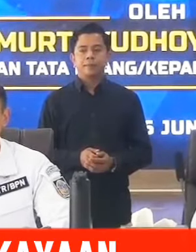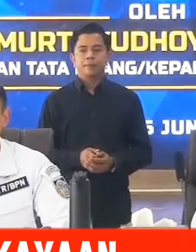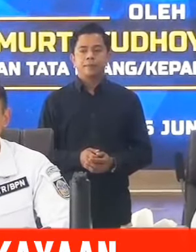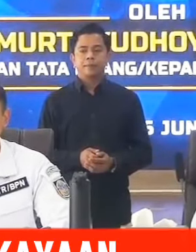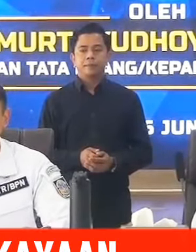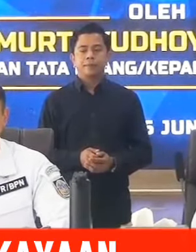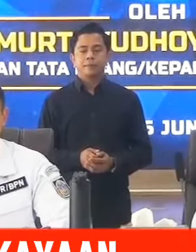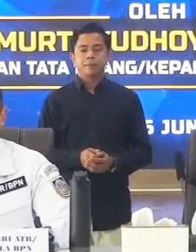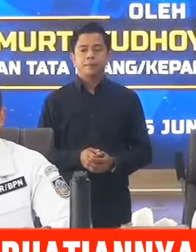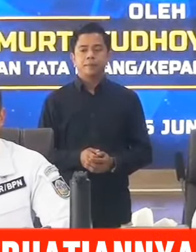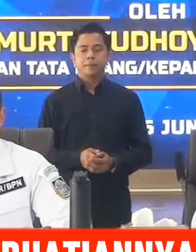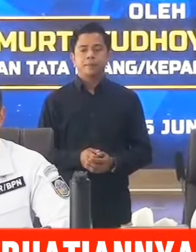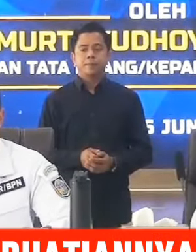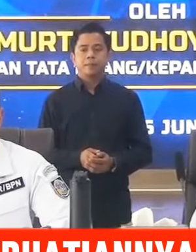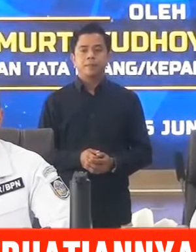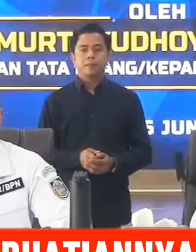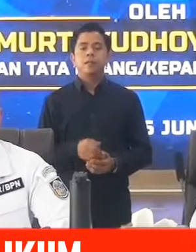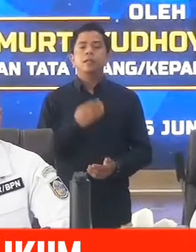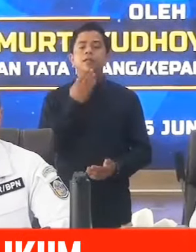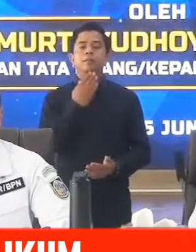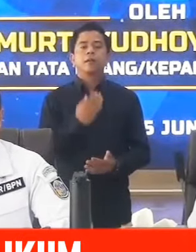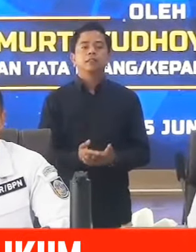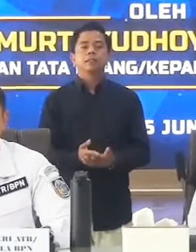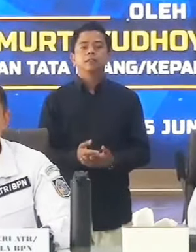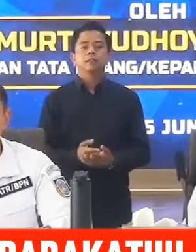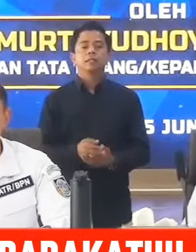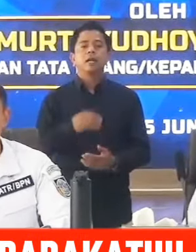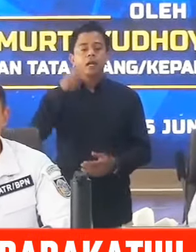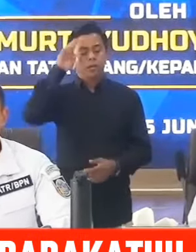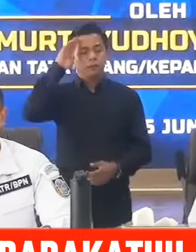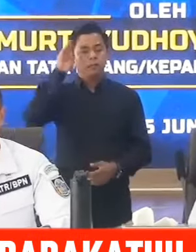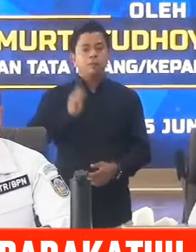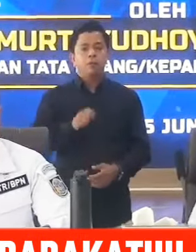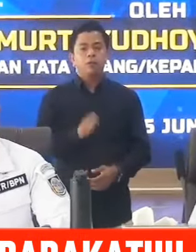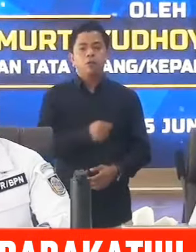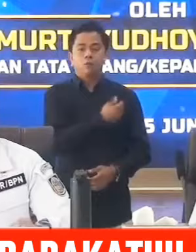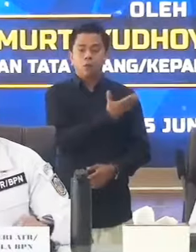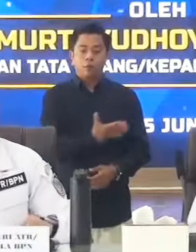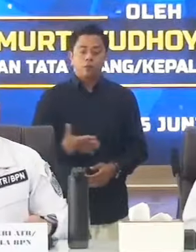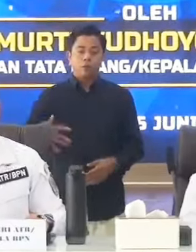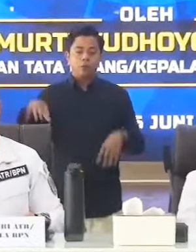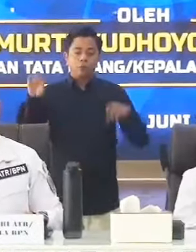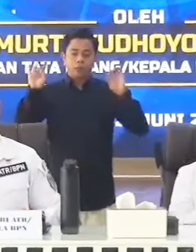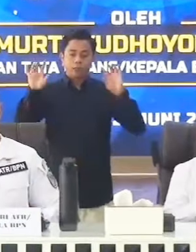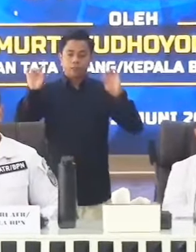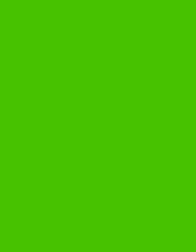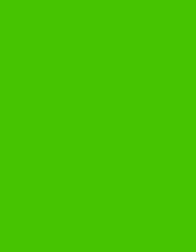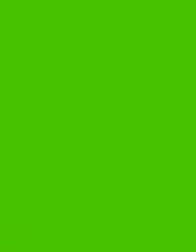dan menjaga keadilan. Terima kasih kesempatannya. Wassalamualaikum warahmatullahi wabarakatuh.